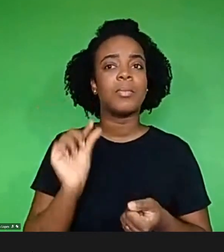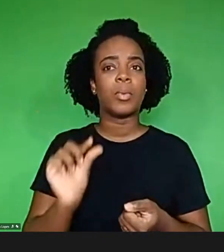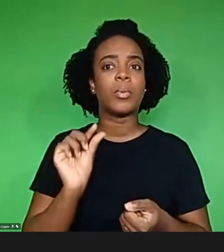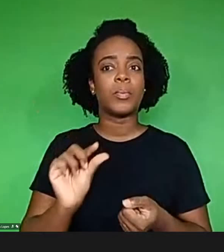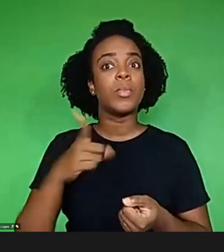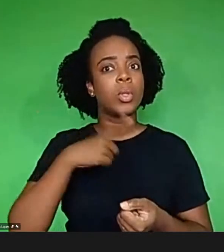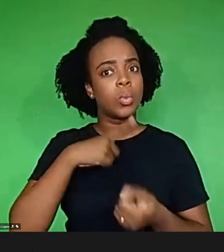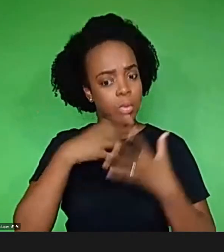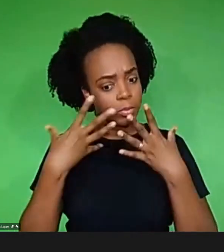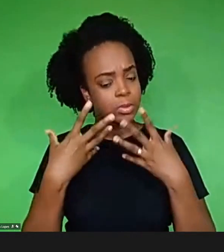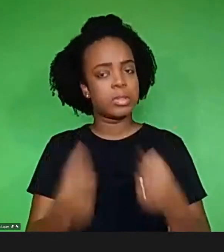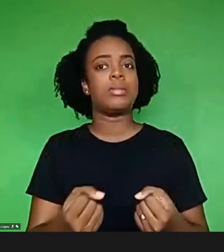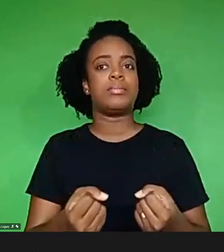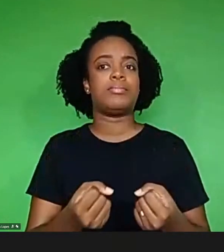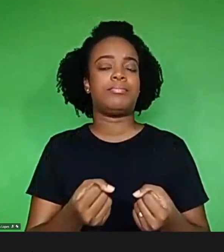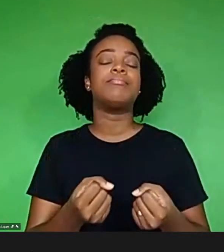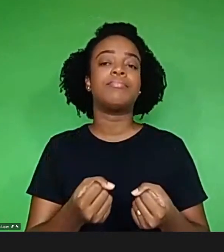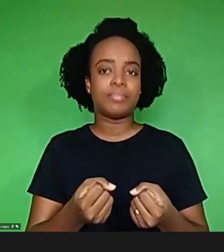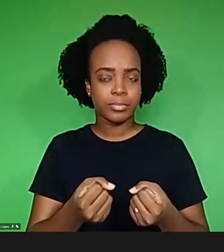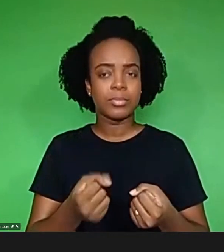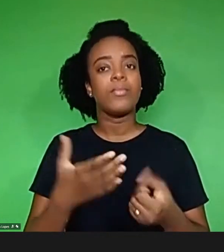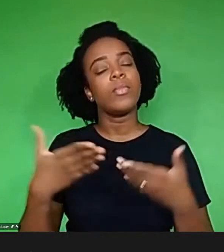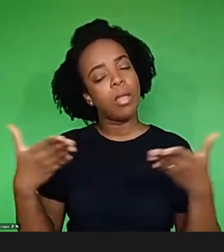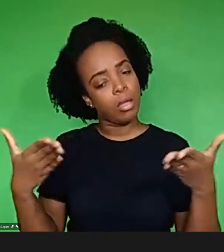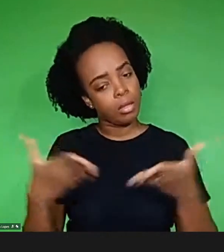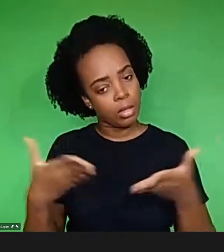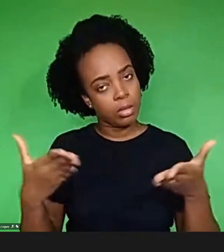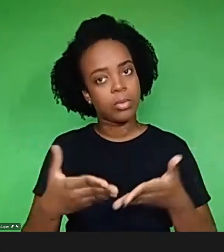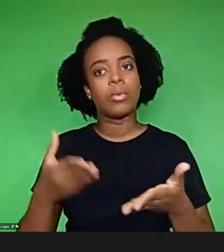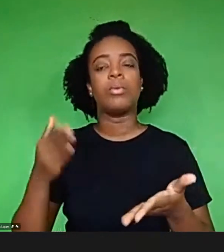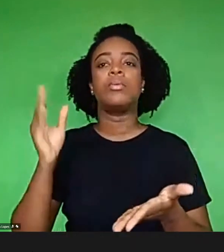que, de fato, se inicia todo o